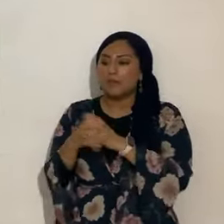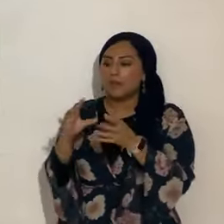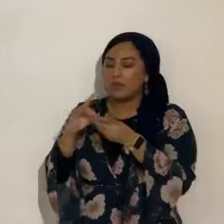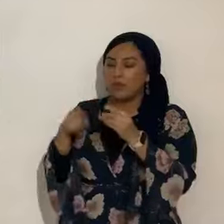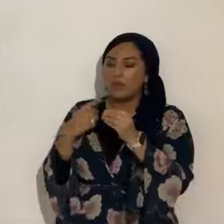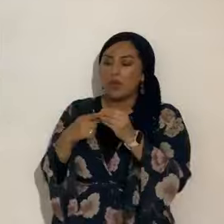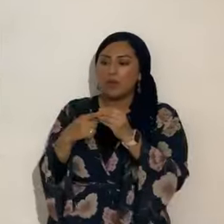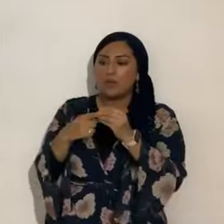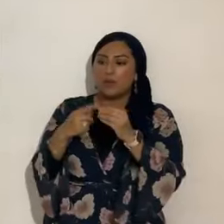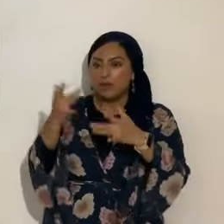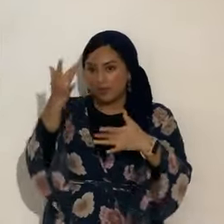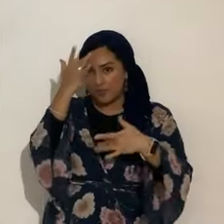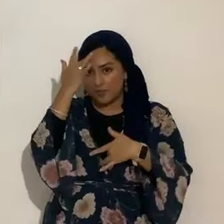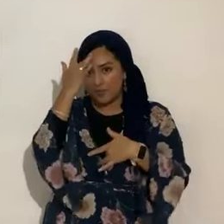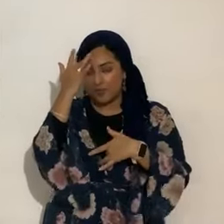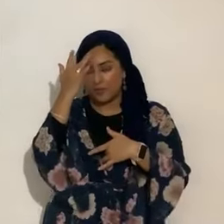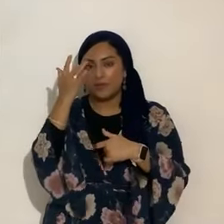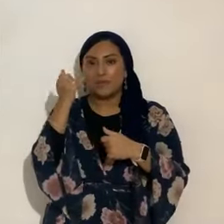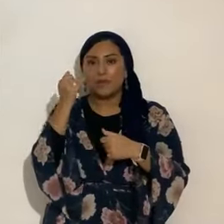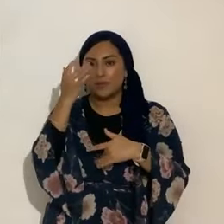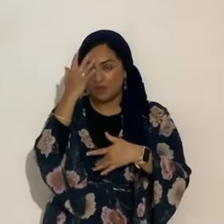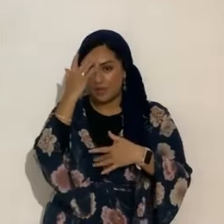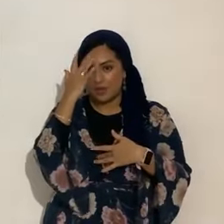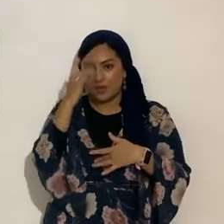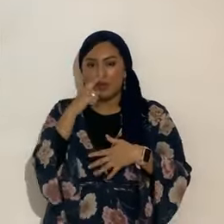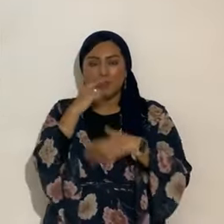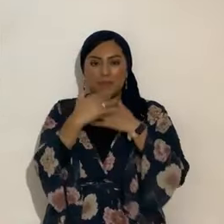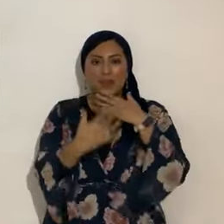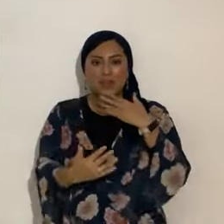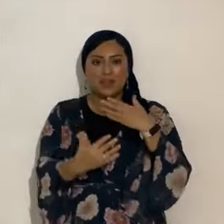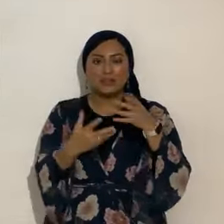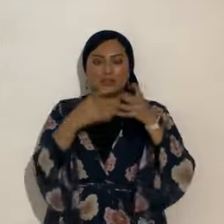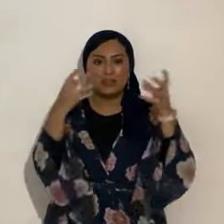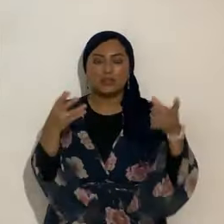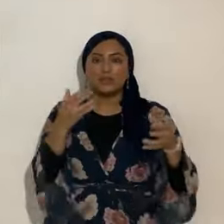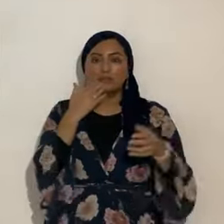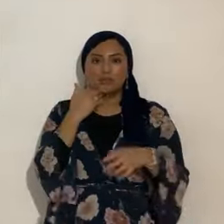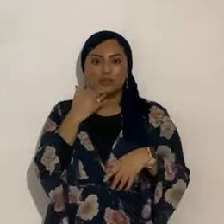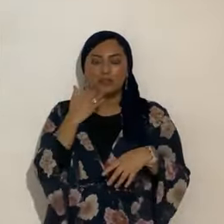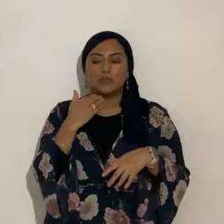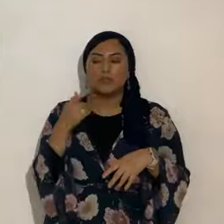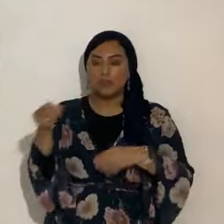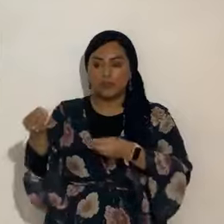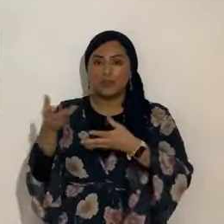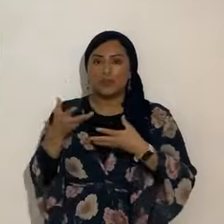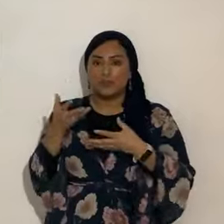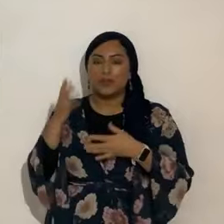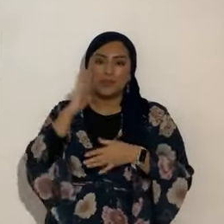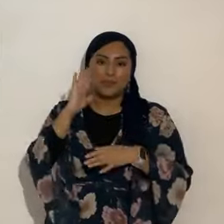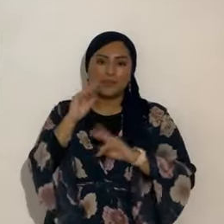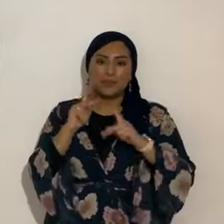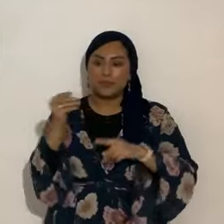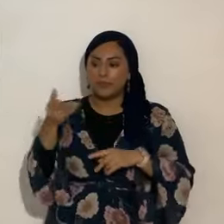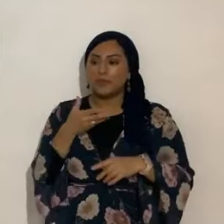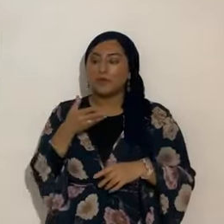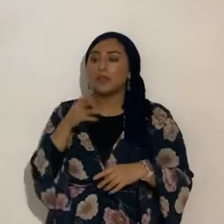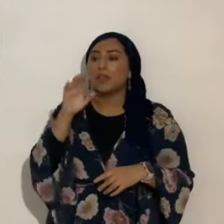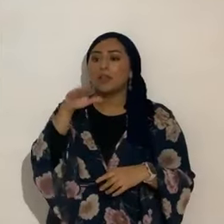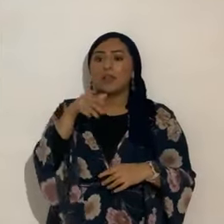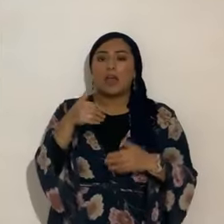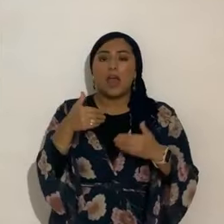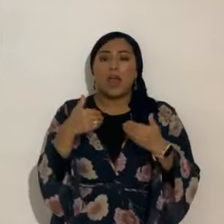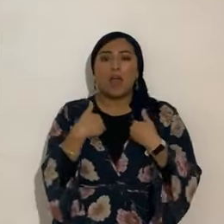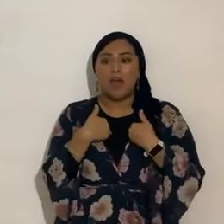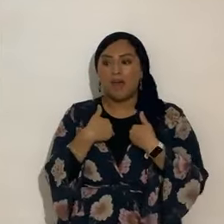la diabetes. La diabetes, por ejemplo, es me decían así los pacientes, es tener